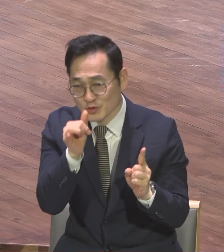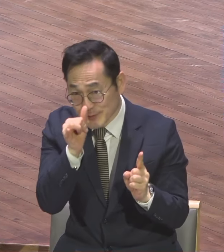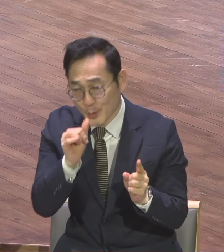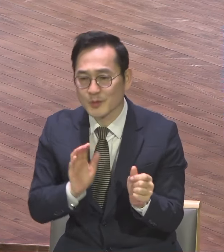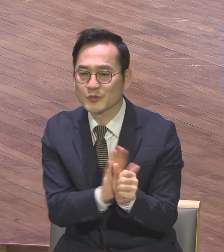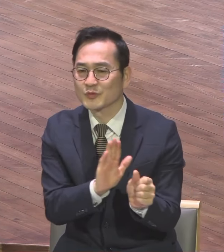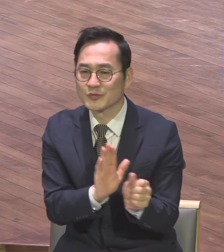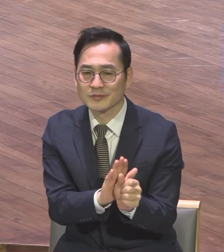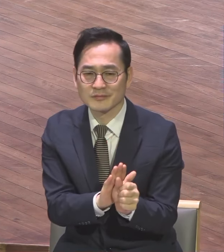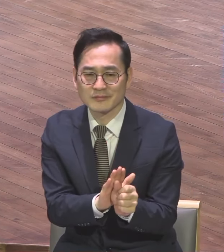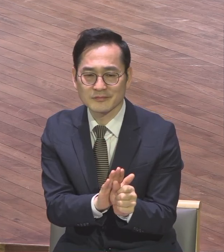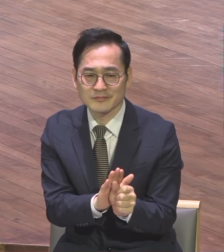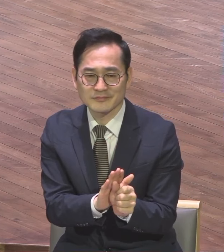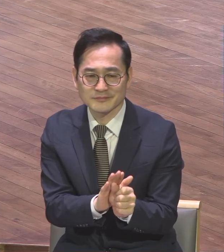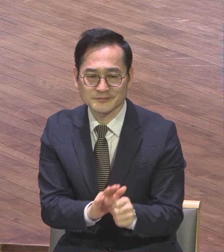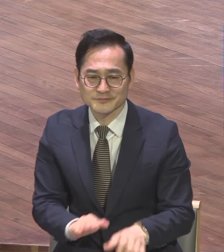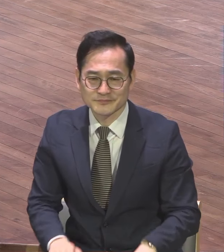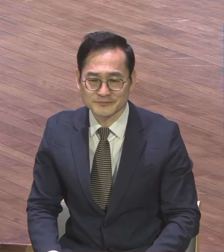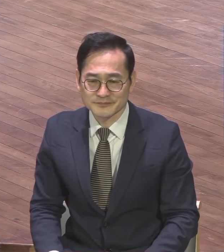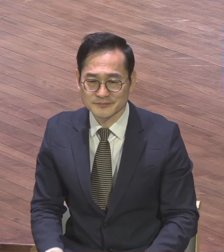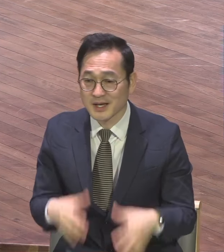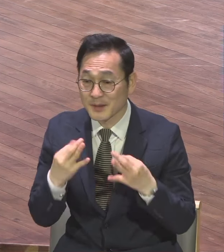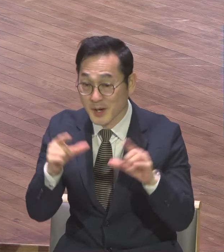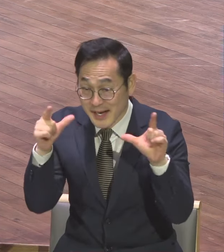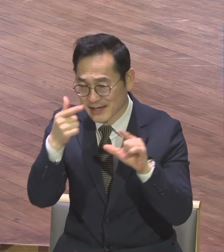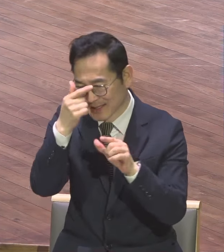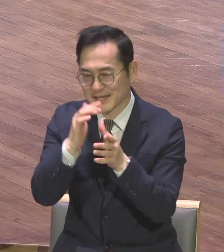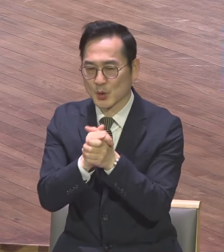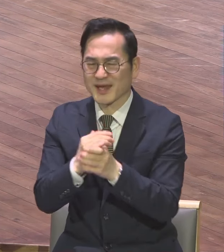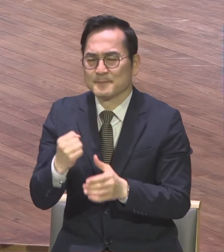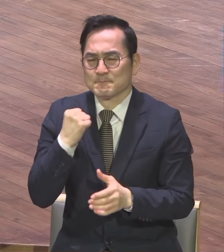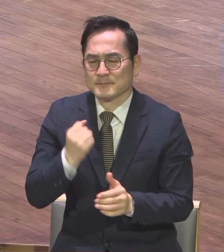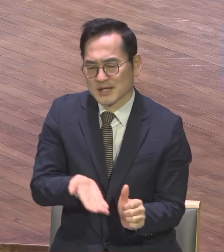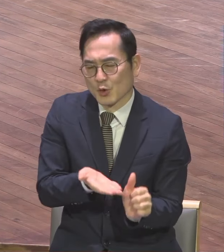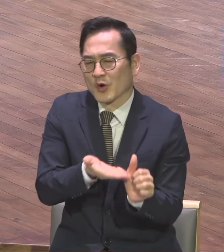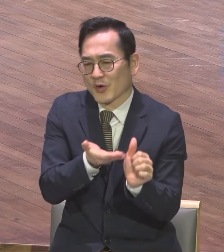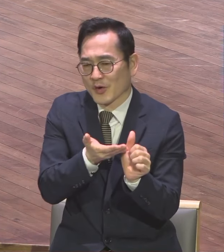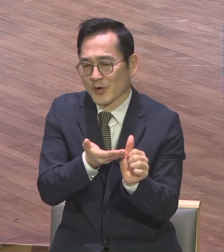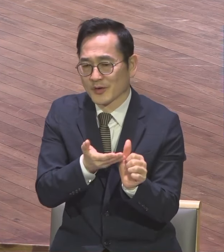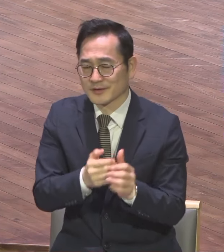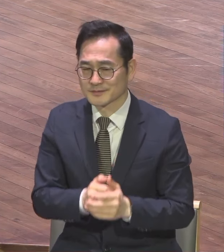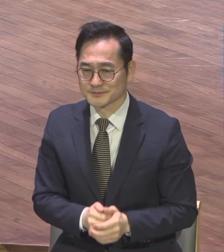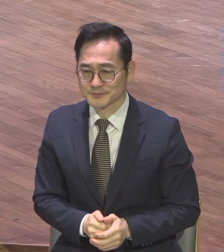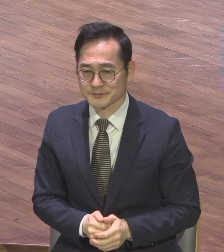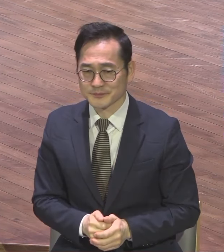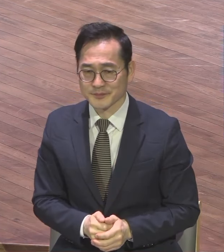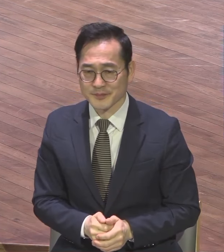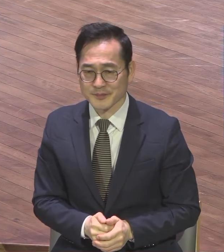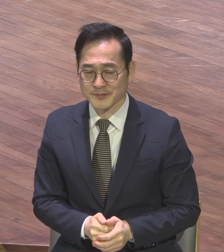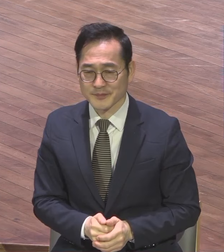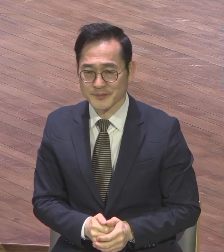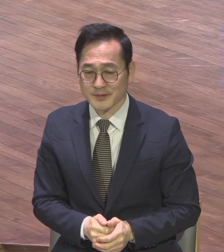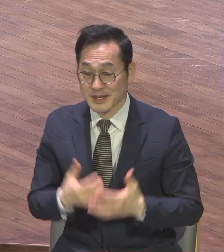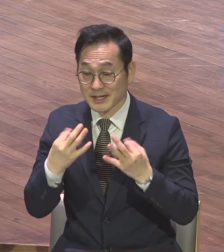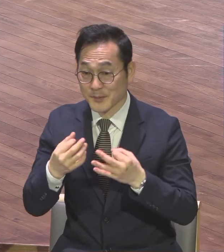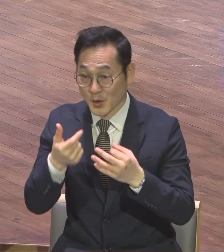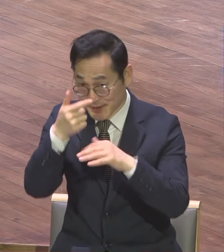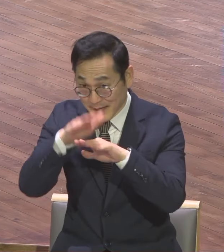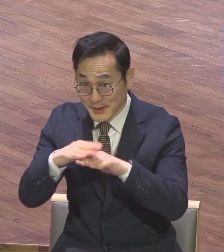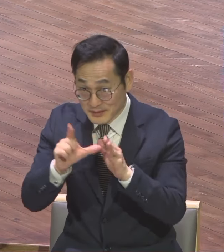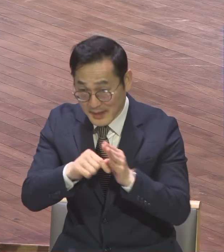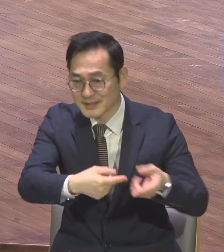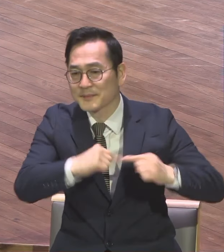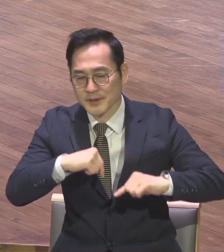하는 날이에요. 기도의 힘을. 그래서 가정에서도 기도해야 되겠지만 금요 기도회가 있어요. 금요